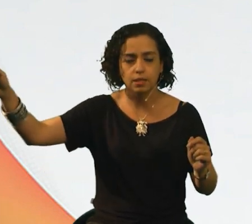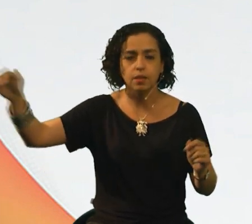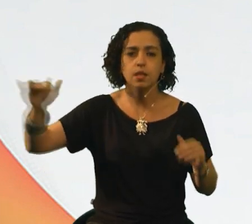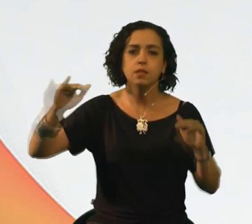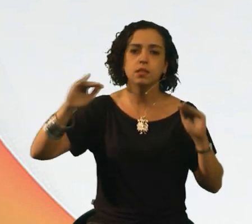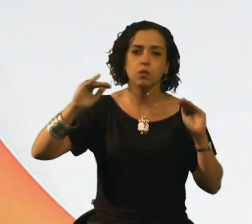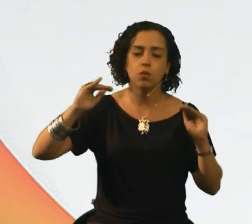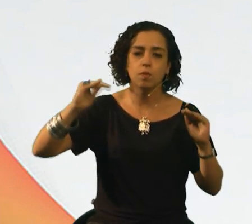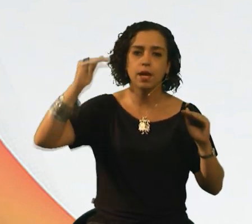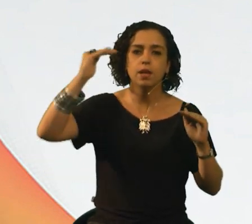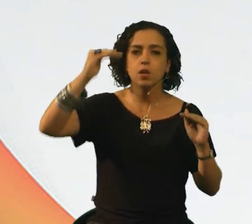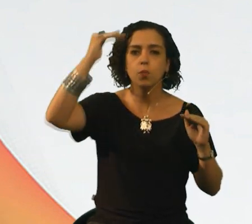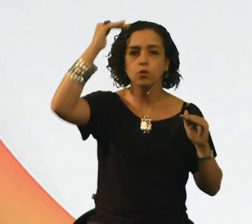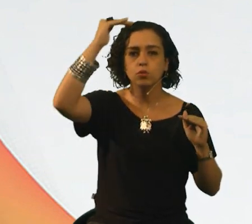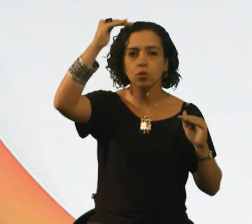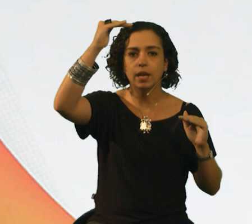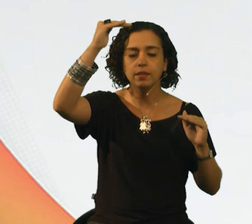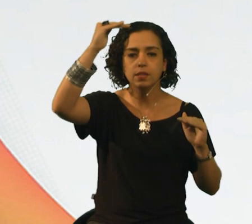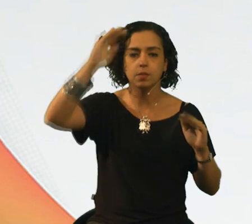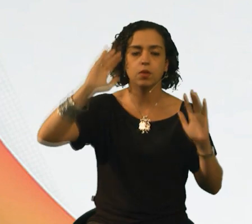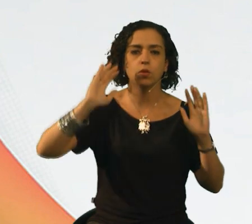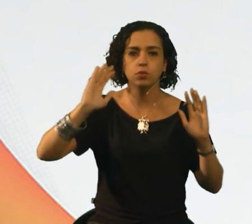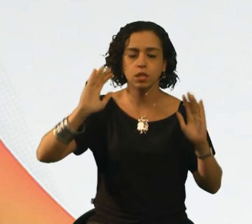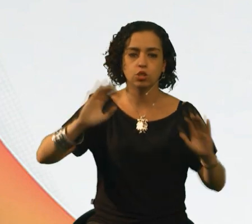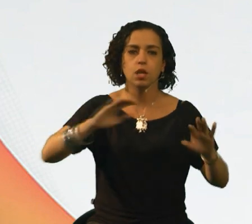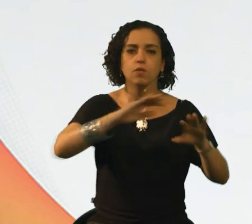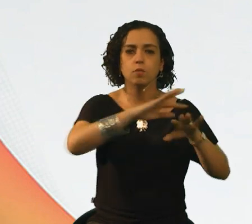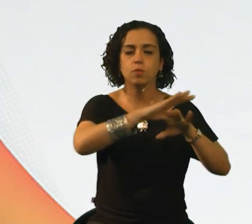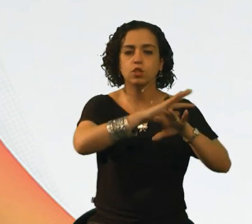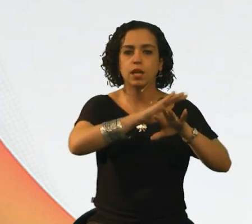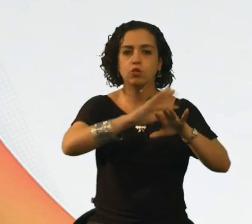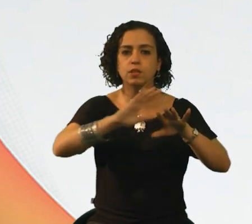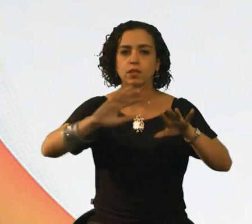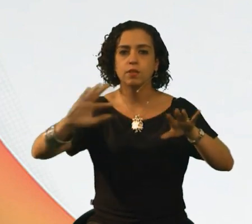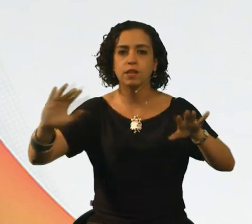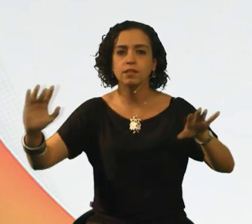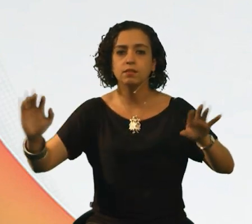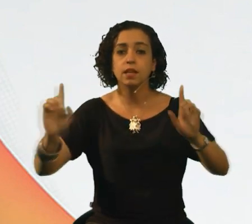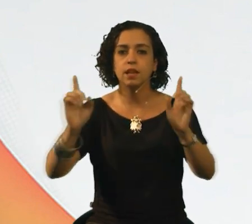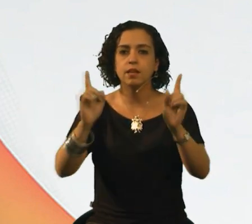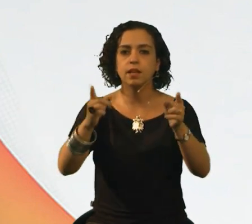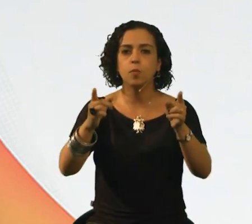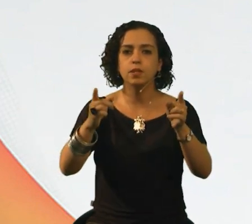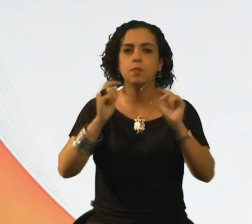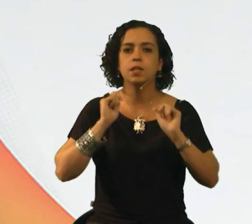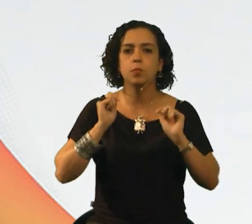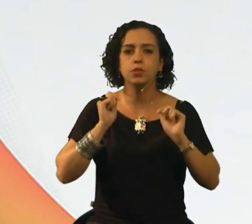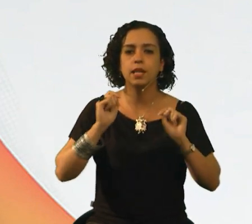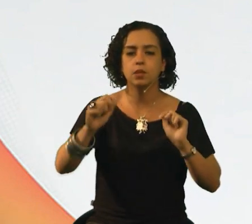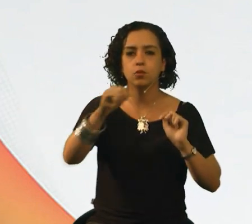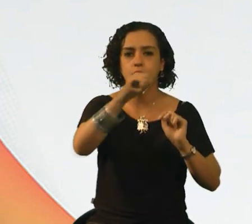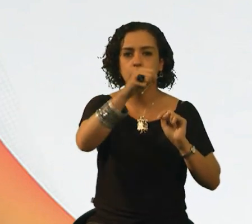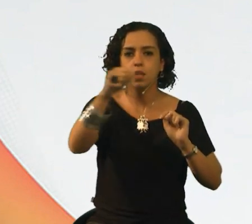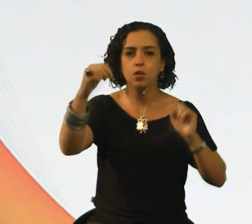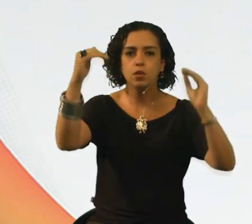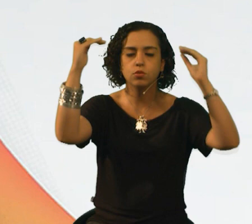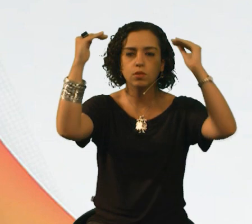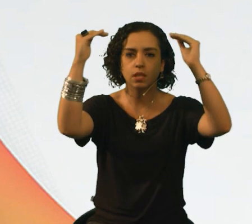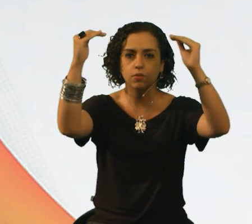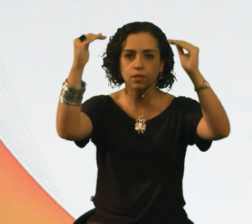casa. Se não couber, eu posso colocar em cima. Ou seja, vamos imaginar que eu já escrevi a frase inteira e aí é que eu percebi que eu pus casa com Z. Eu risco e escrevo